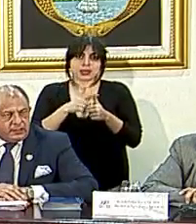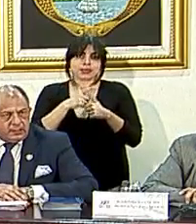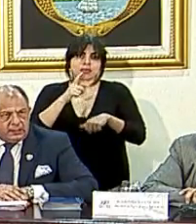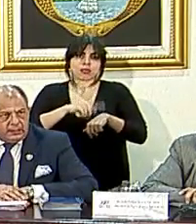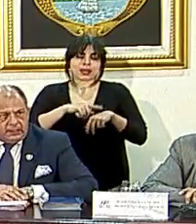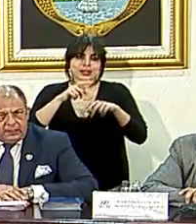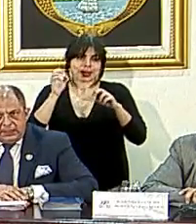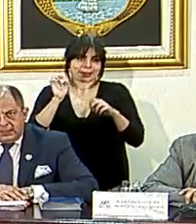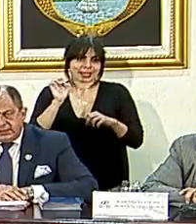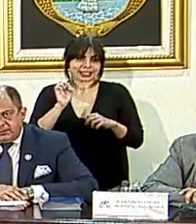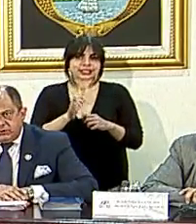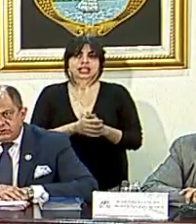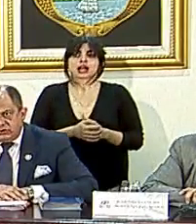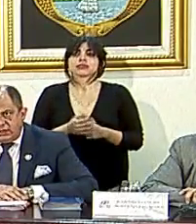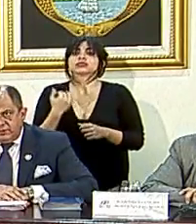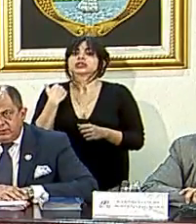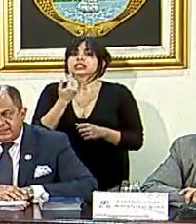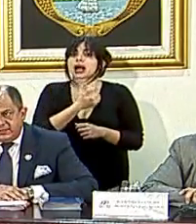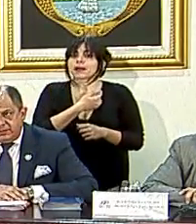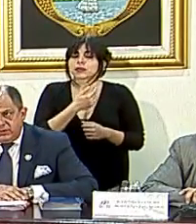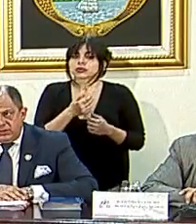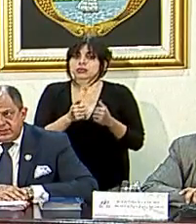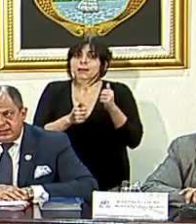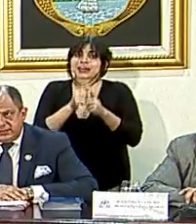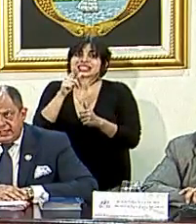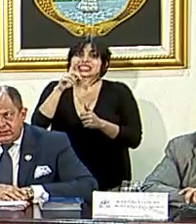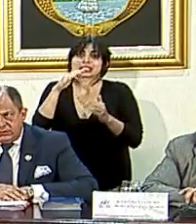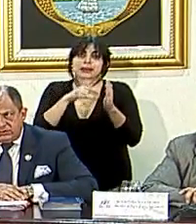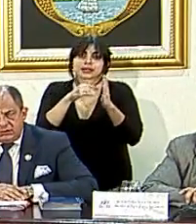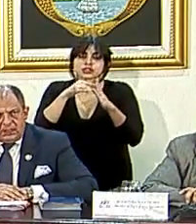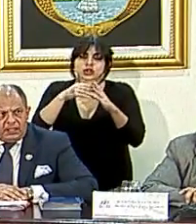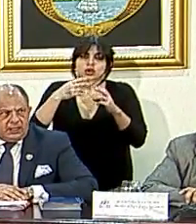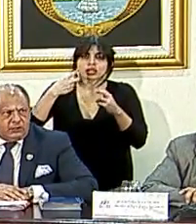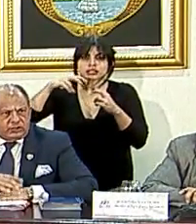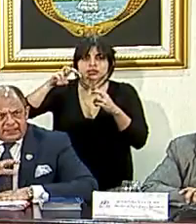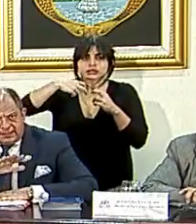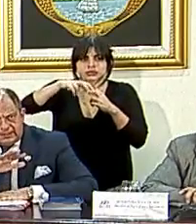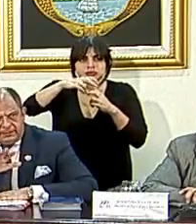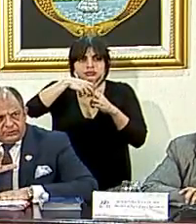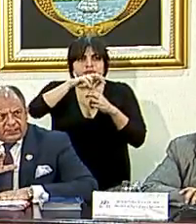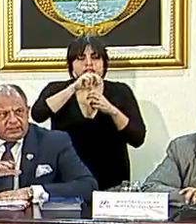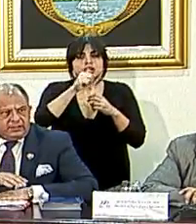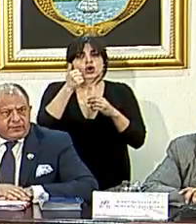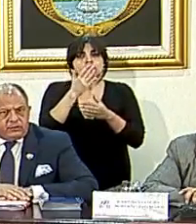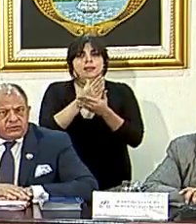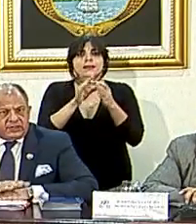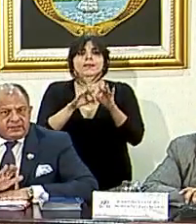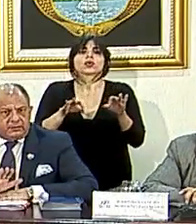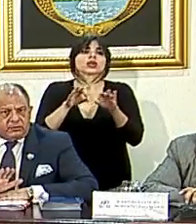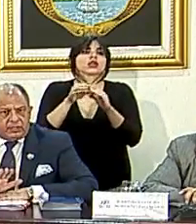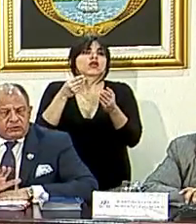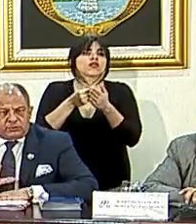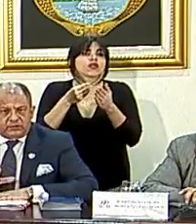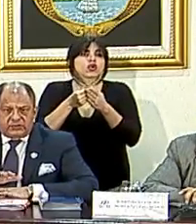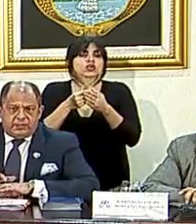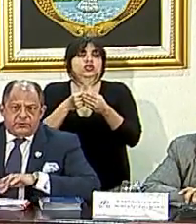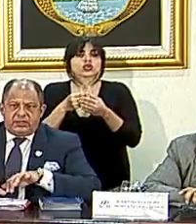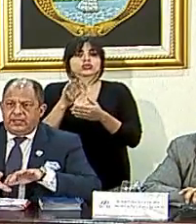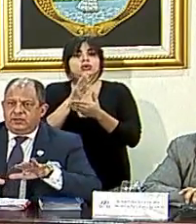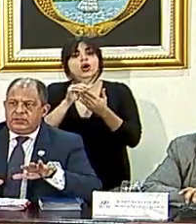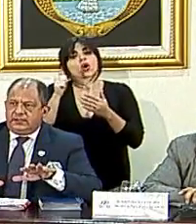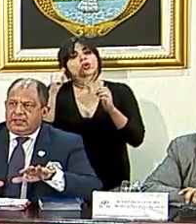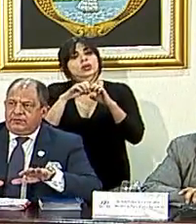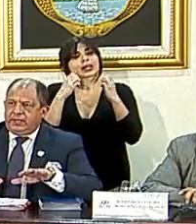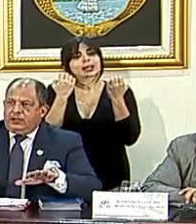emergencia. Ha habido más de 100 millones en traslados, y otra cantidad importante de recursos que han sido erogados por estos